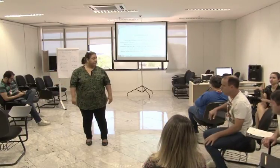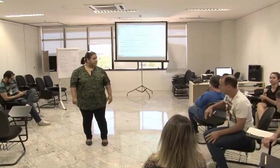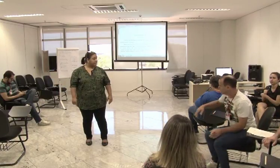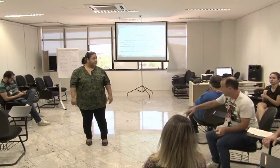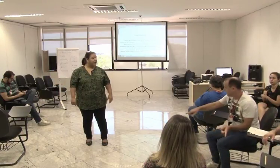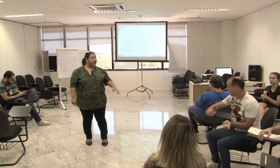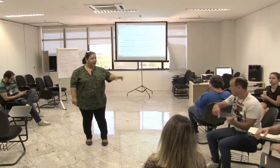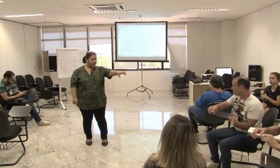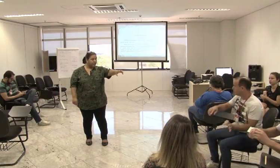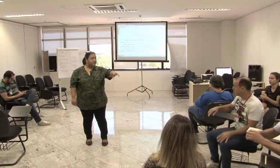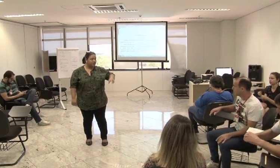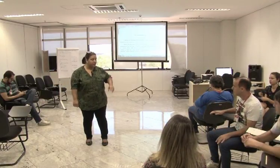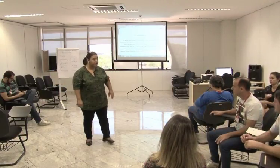grupo daqui a É, exatamente.